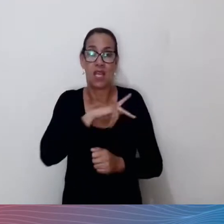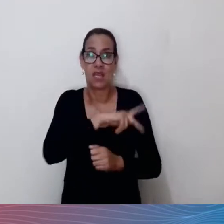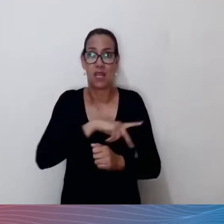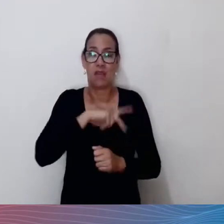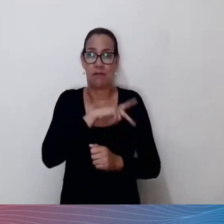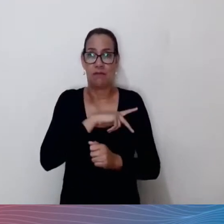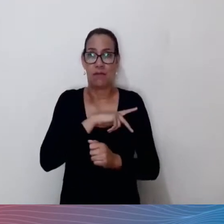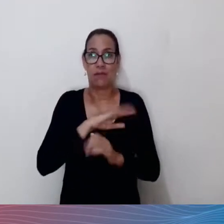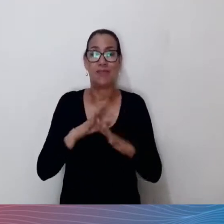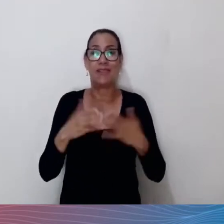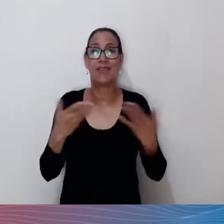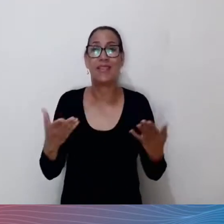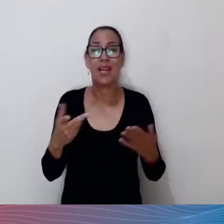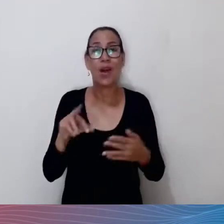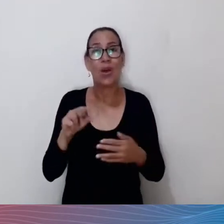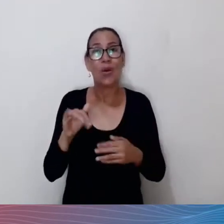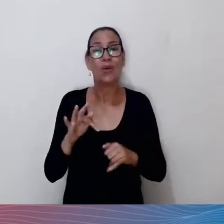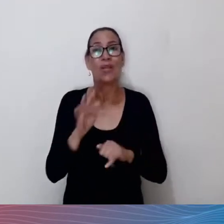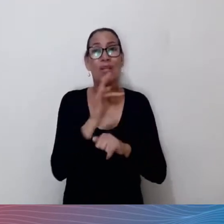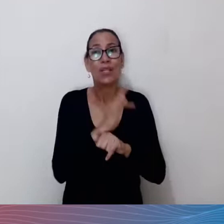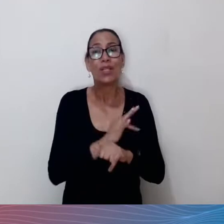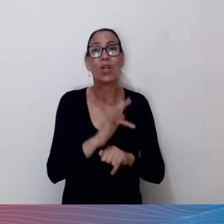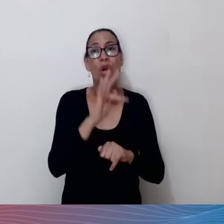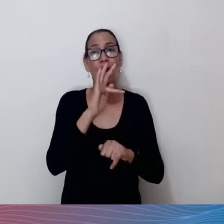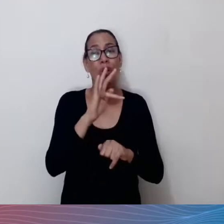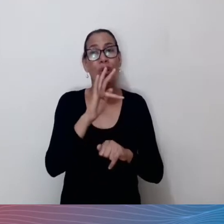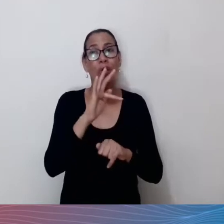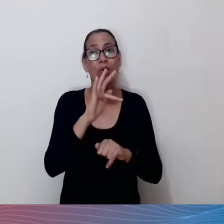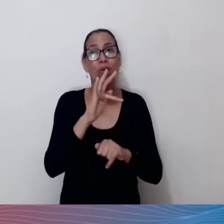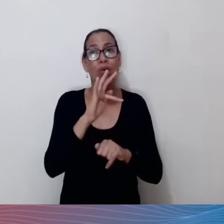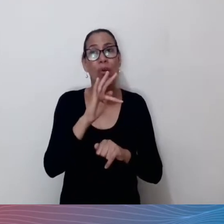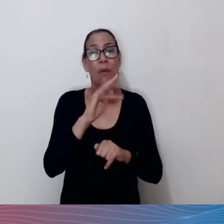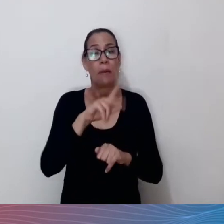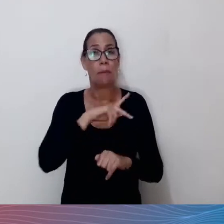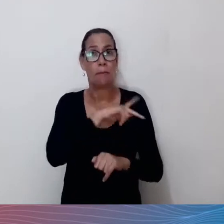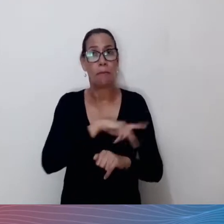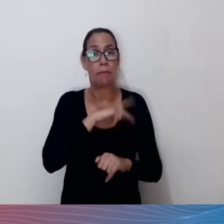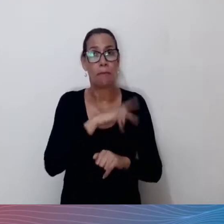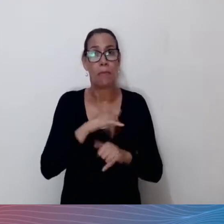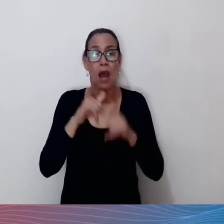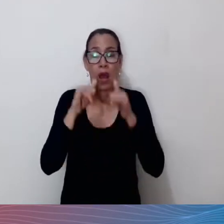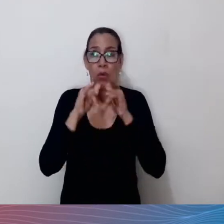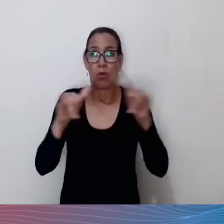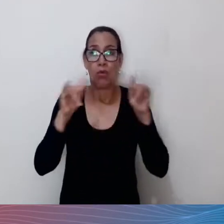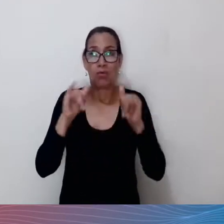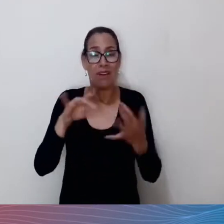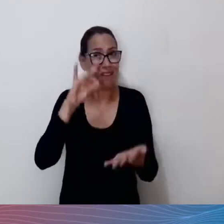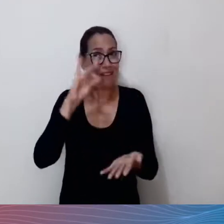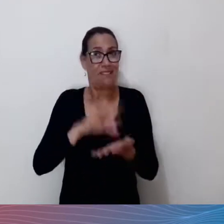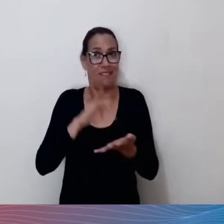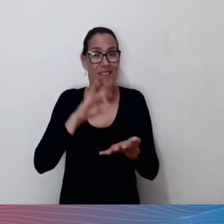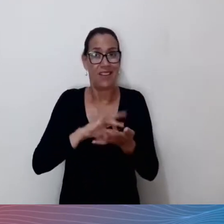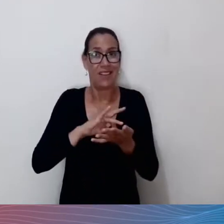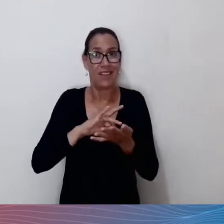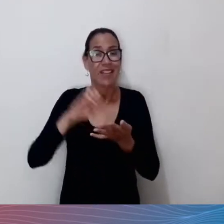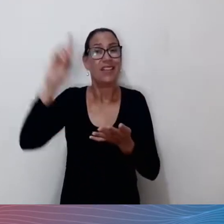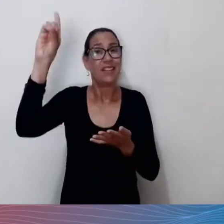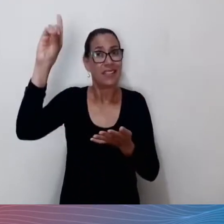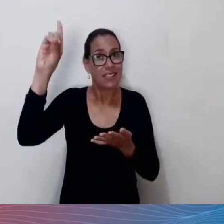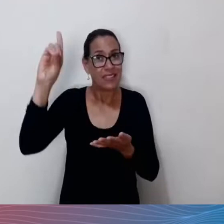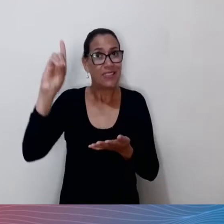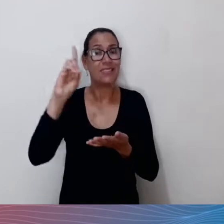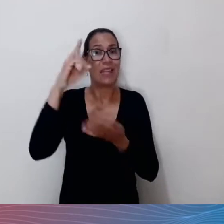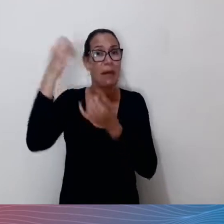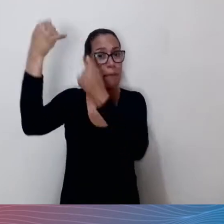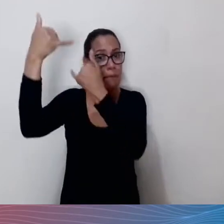palavra falada por Paulo era a palavra de Deus. E quando você crê, a palavra opera eficazmente